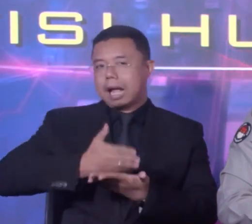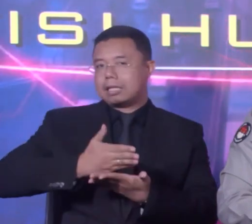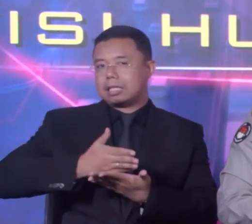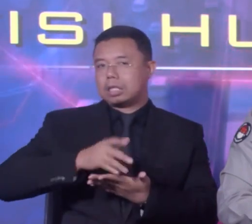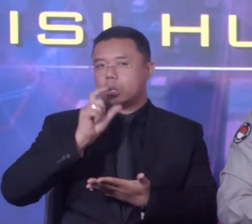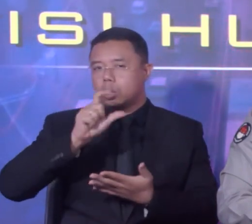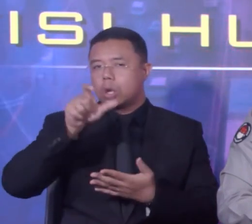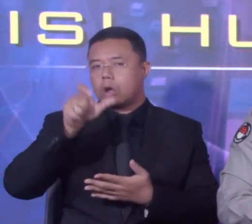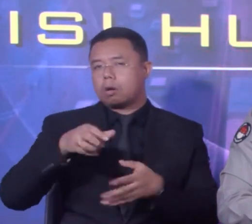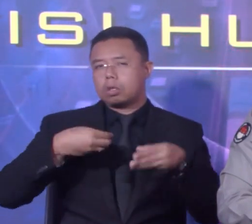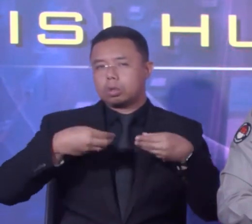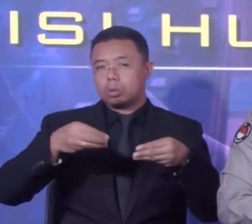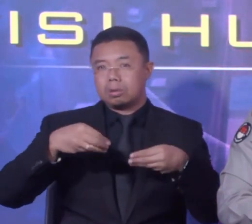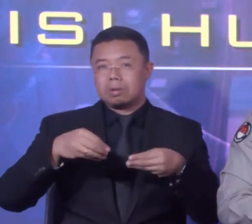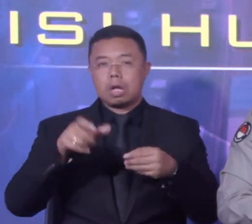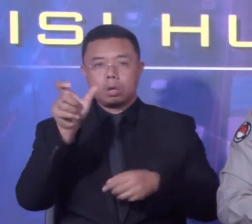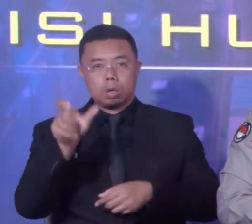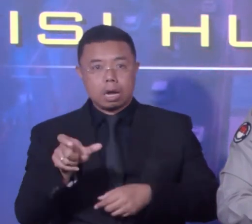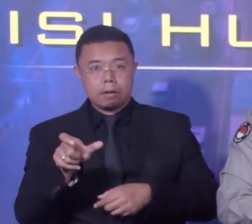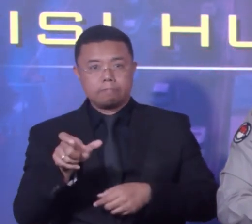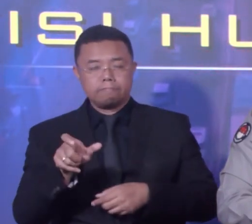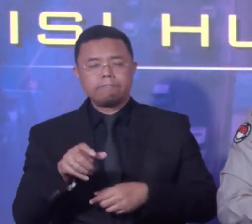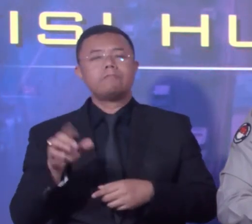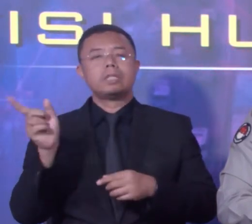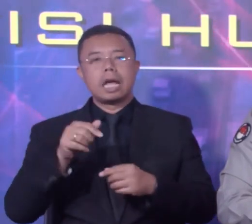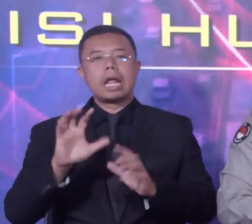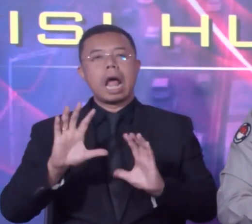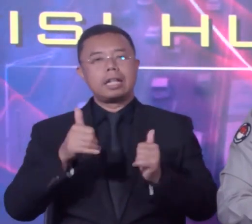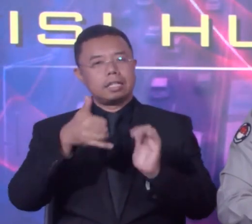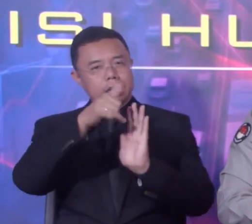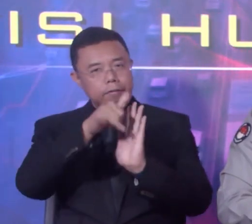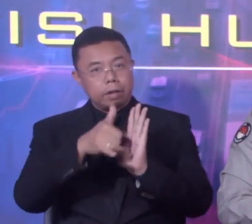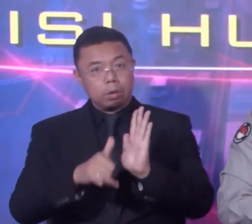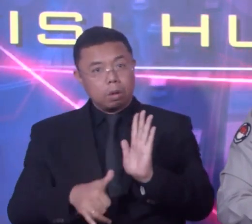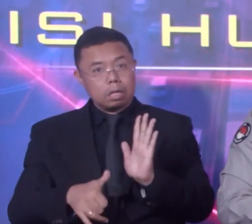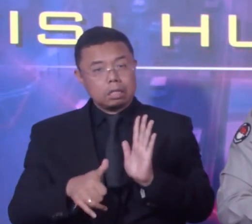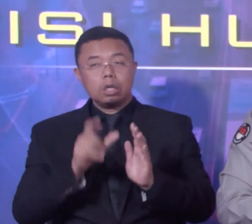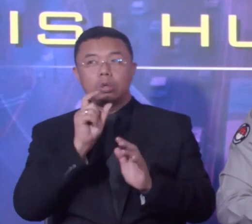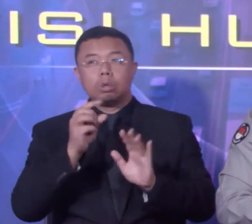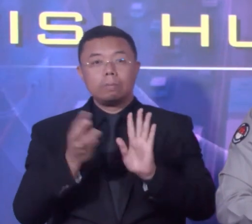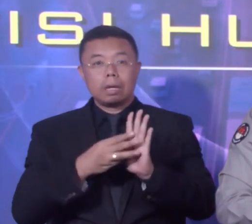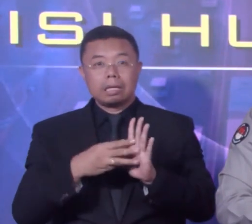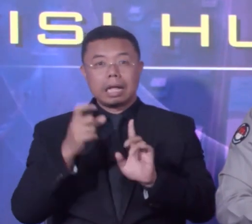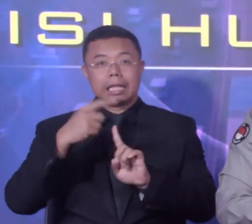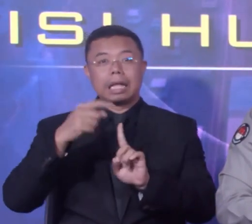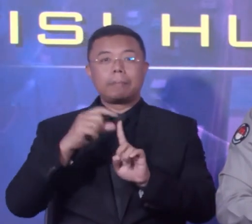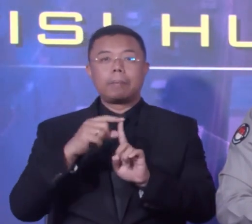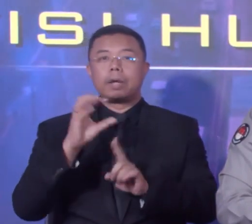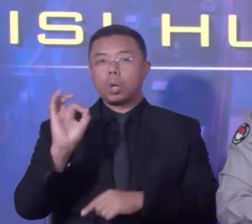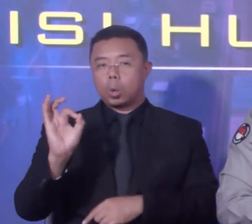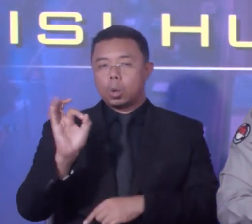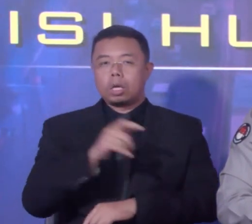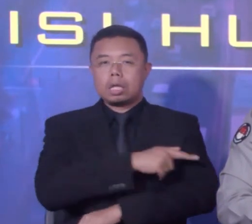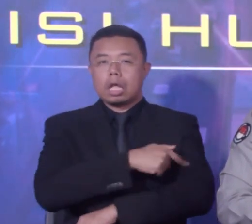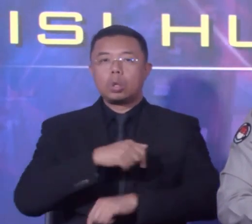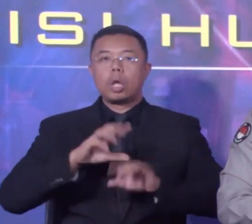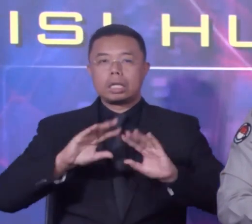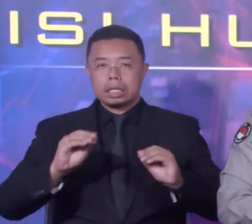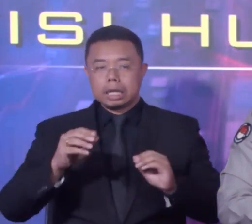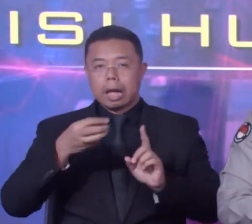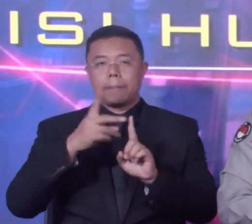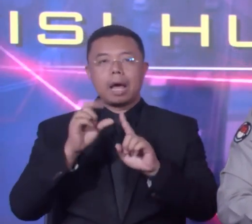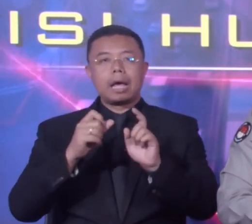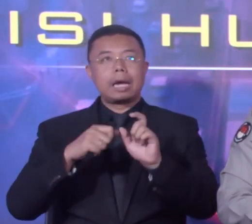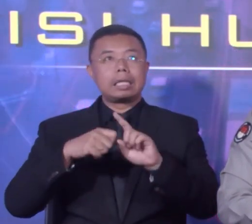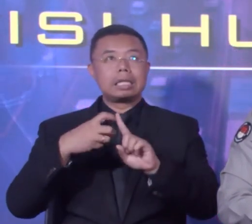menindak tegas terkait tppu berdasarkan hasil aneh penanganan tppu satker baresking Polri dan Polda